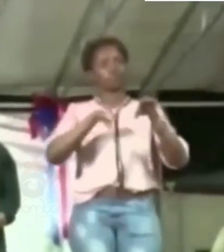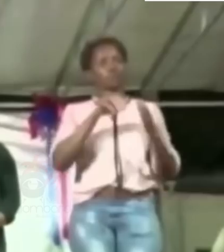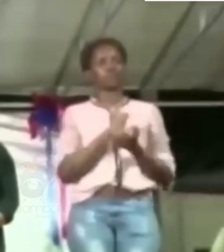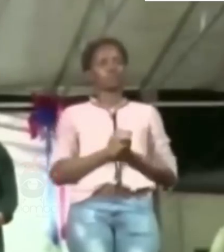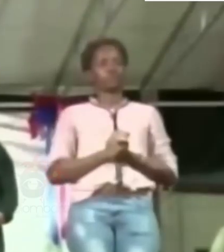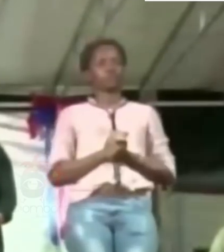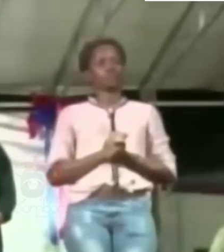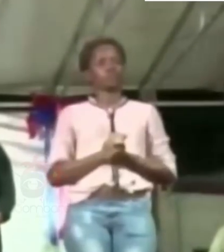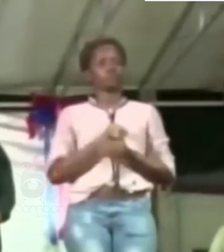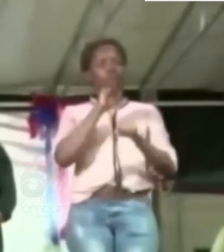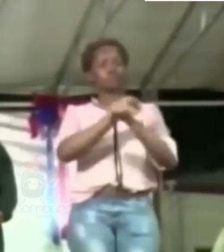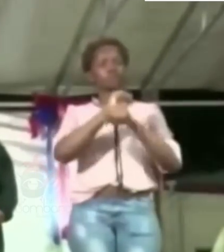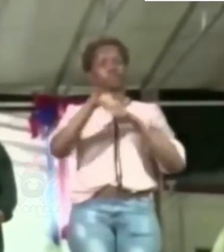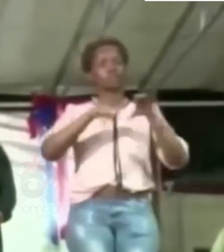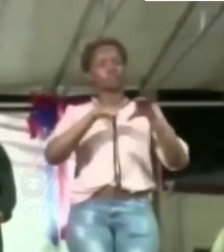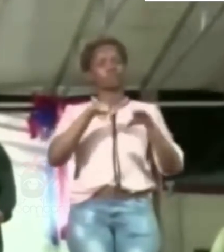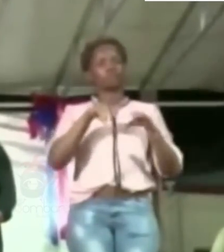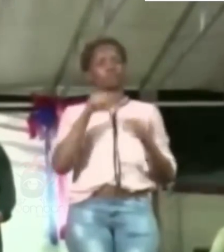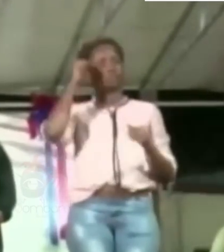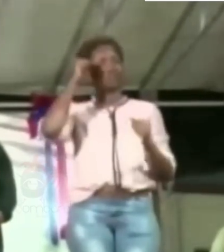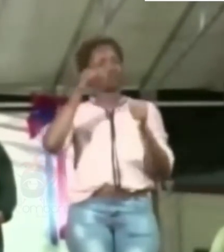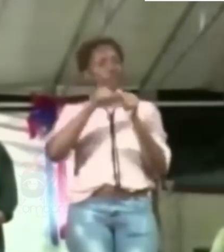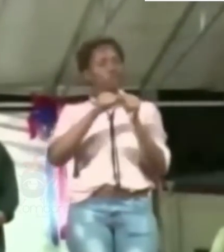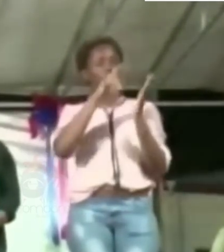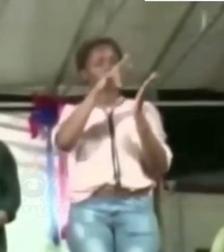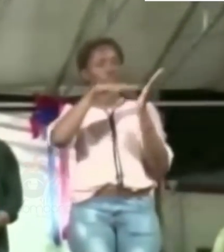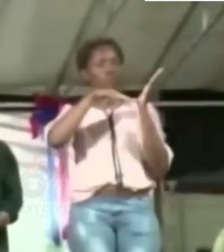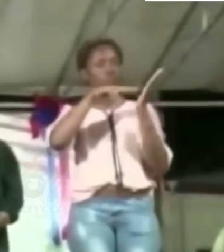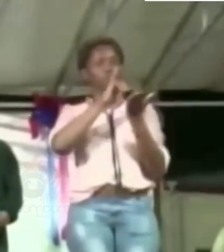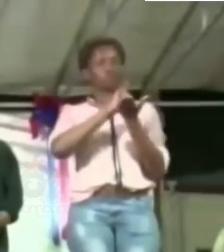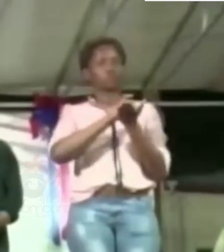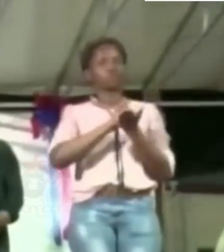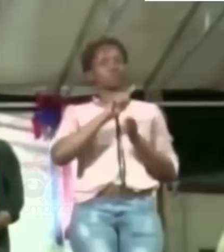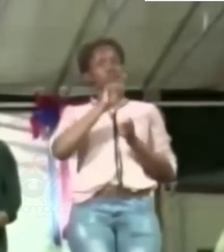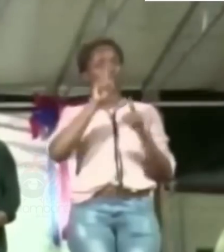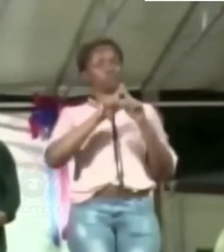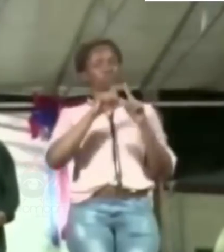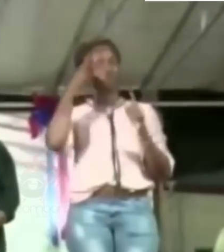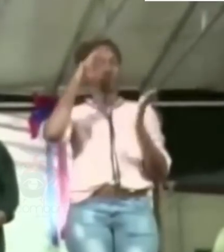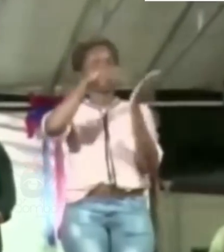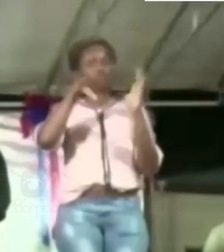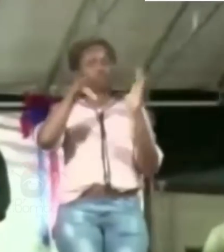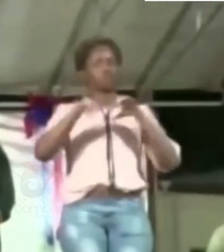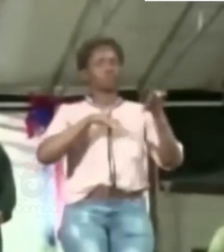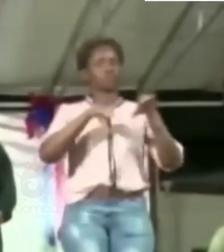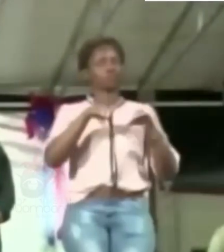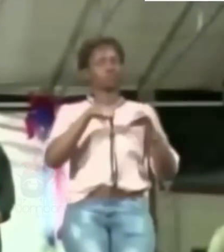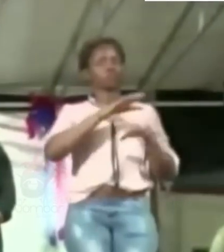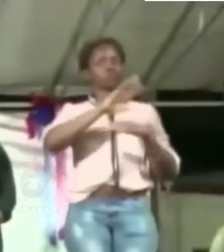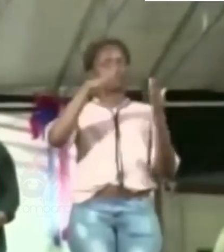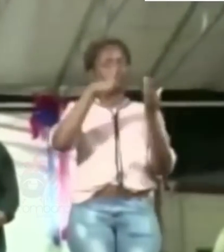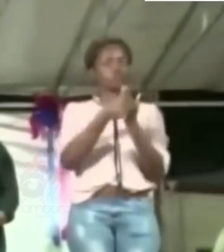dire, travail qui a fait là, songez étude là, la pour étude la fait, le rapti tout